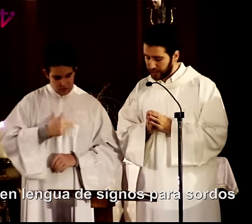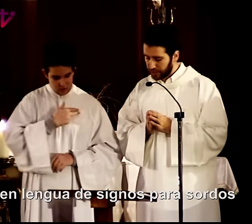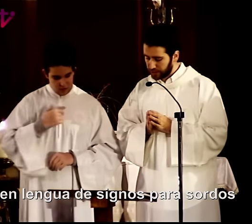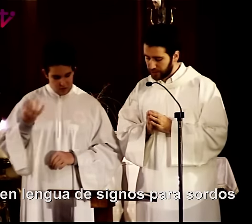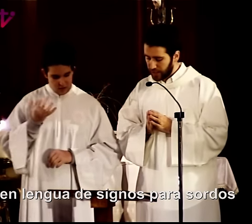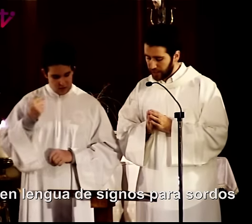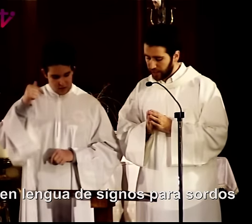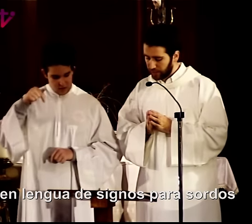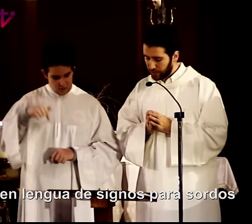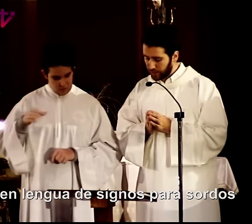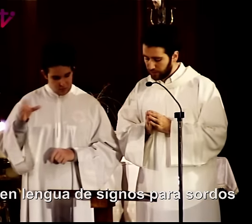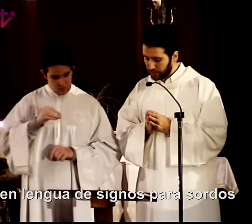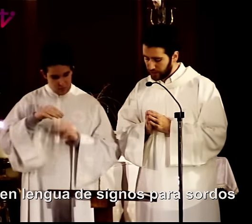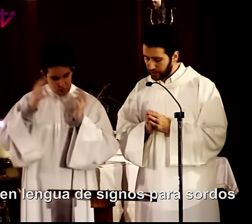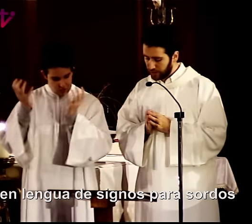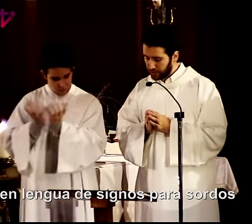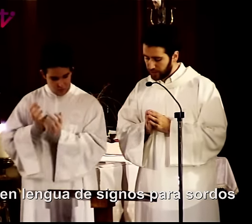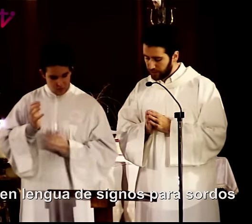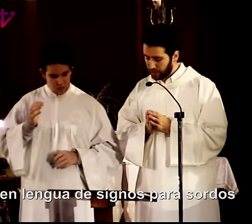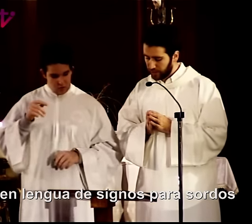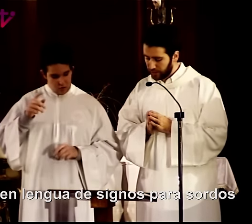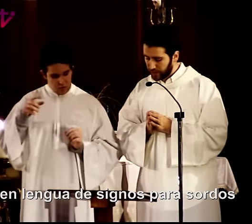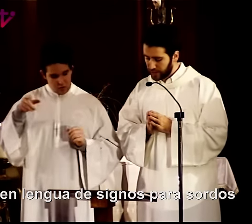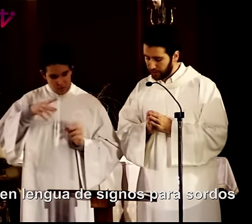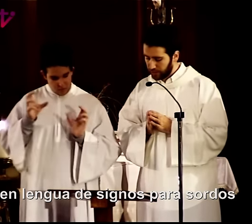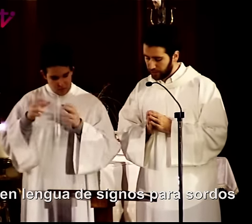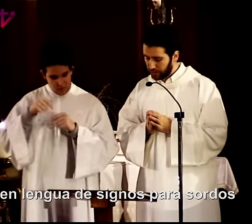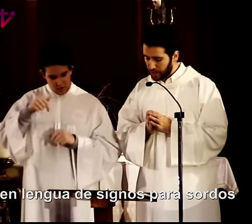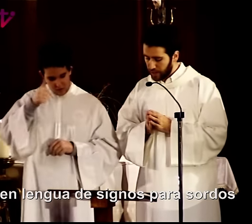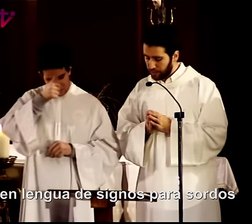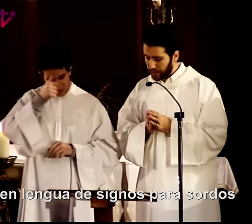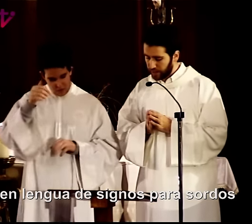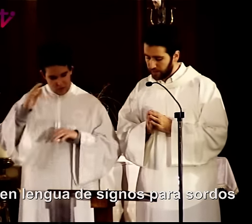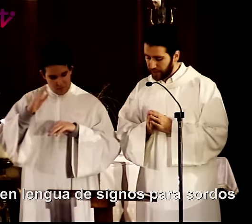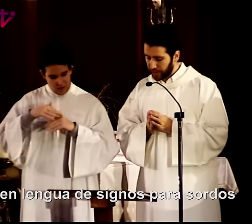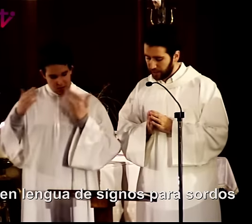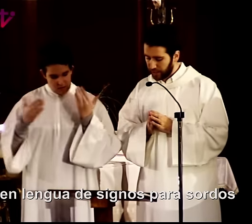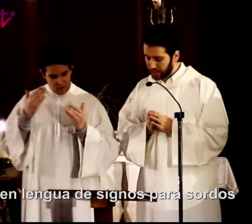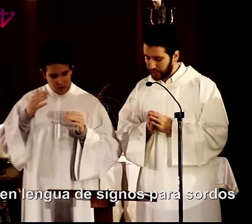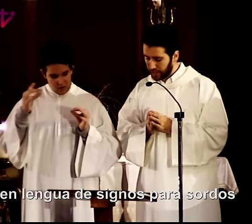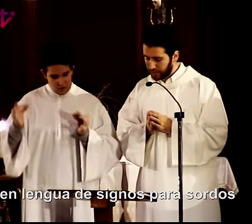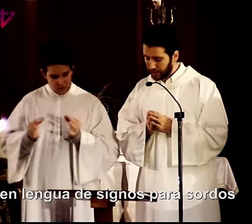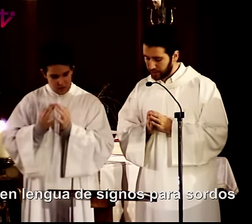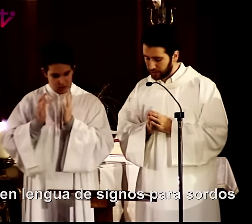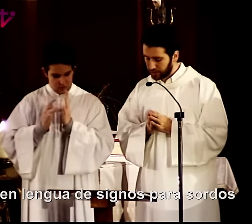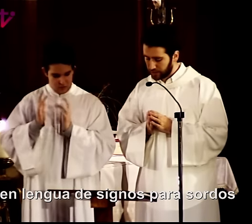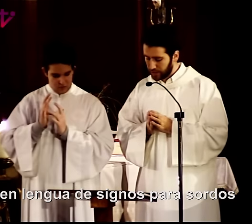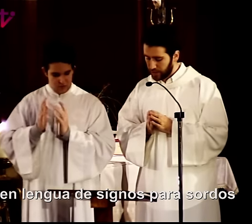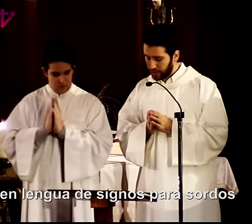cristianos que en todo el mundo nos hemos reunido en este domingo para celebrar la Eucaristía de Jesús.